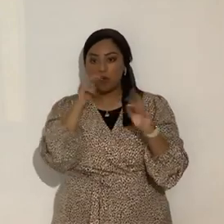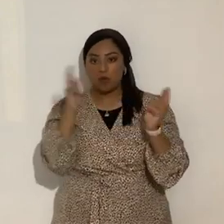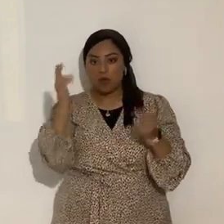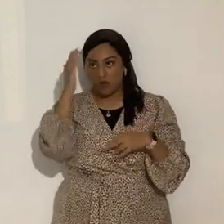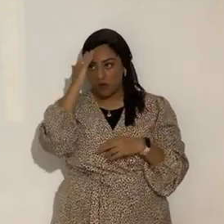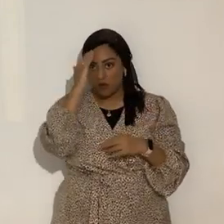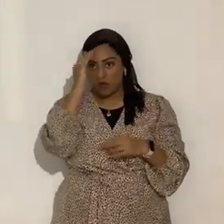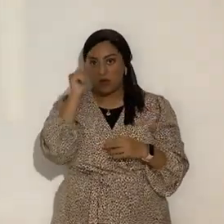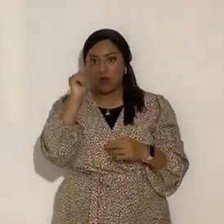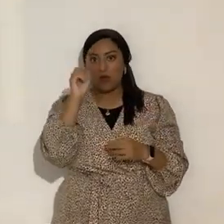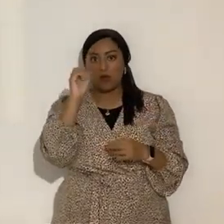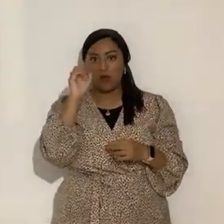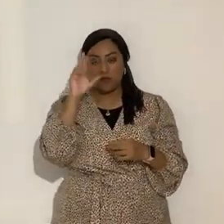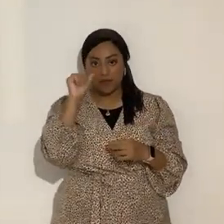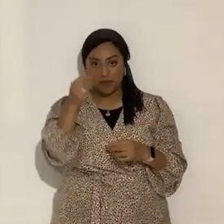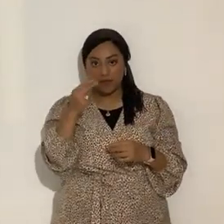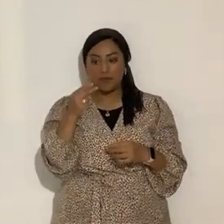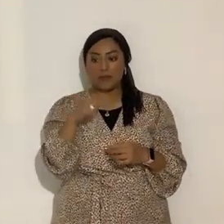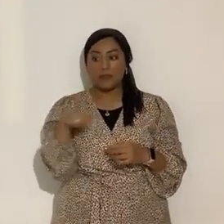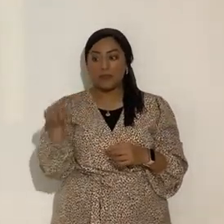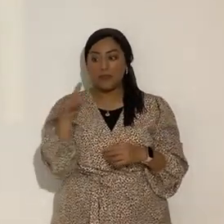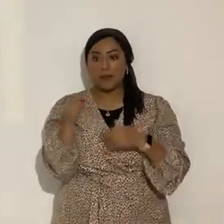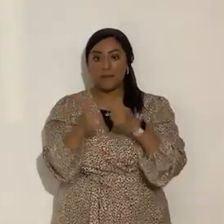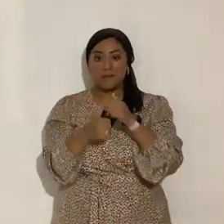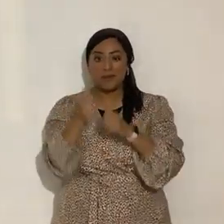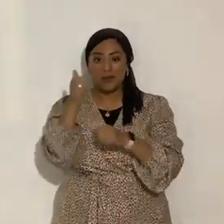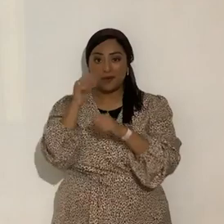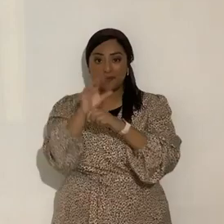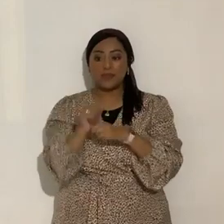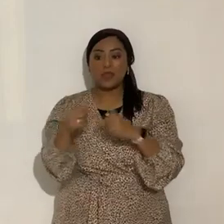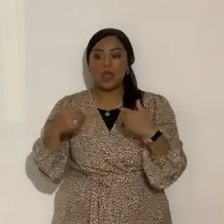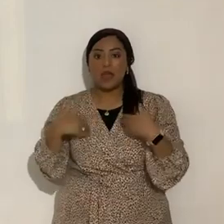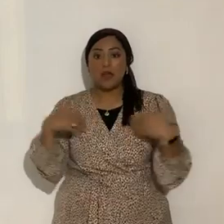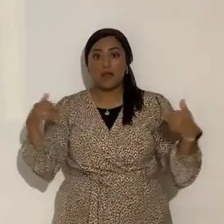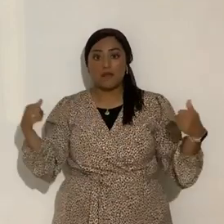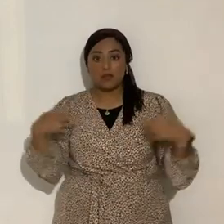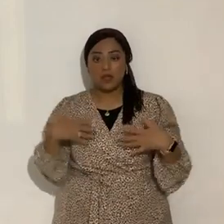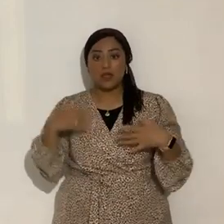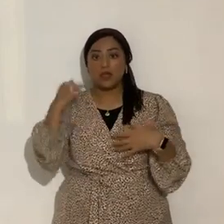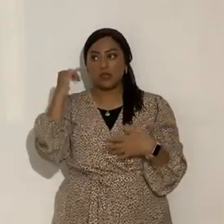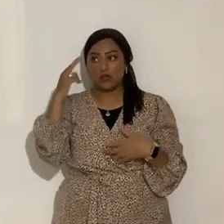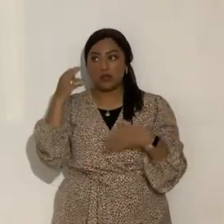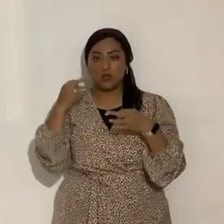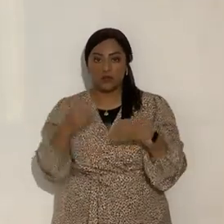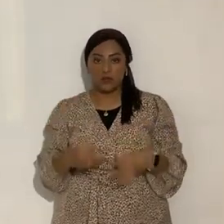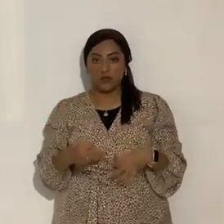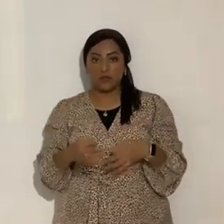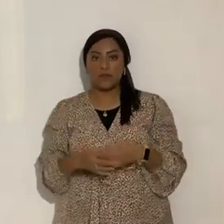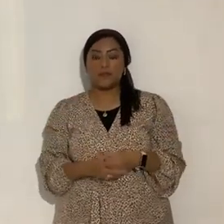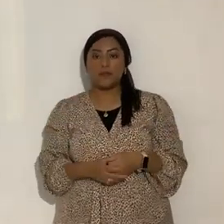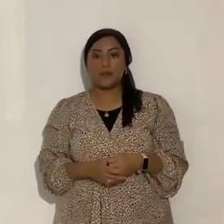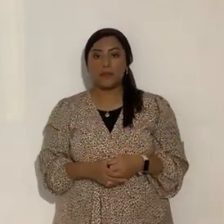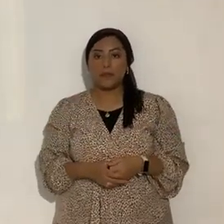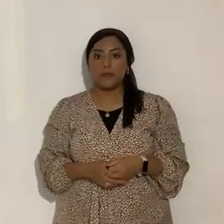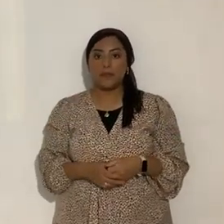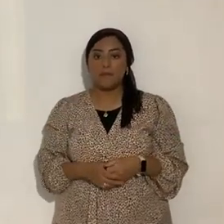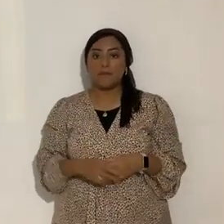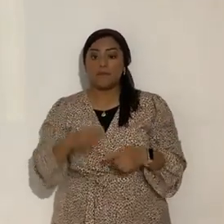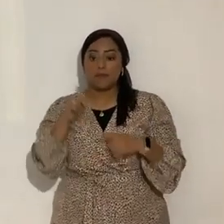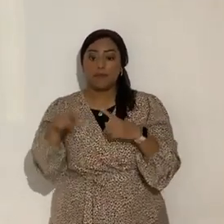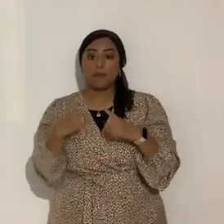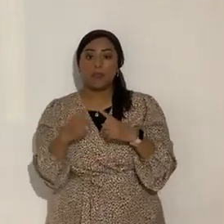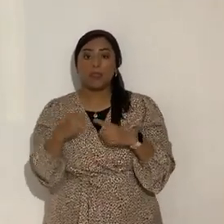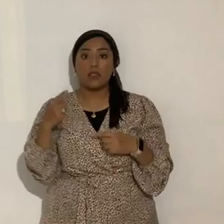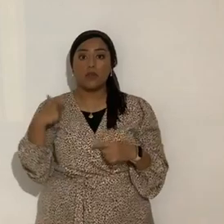ya Torah, guardan Torah, lo más frecuente es tenerle miedo a la voluntad del Todopoderoso. Cuando